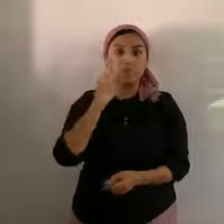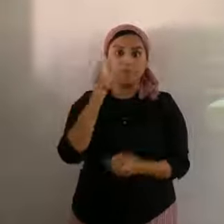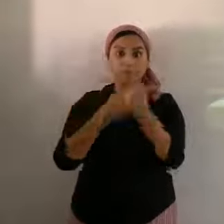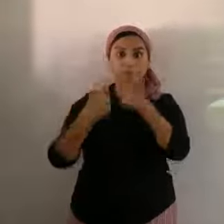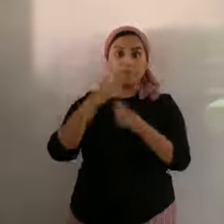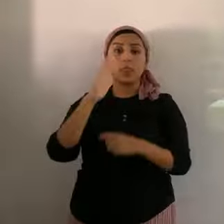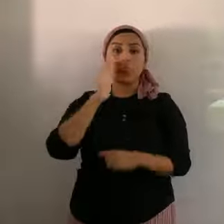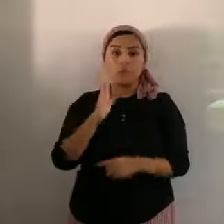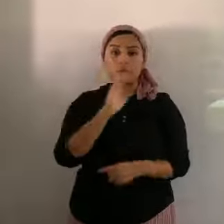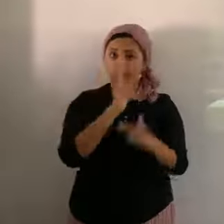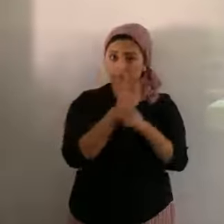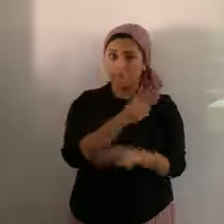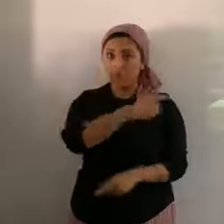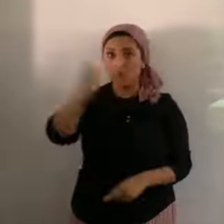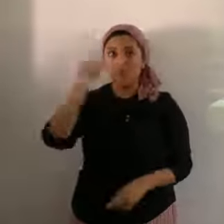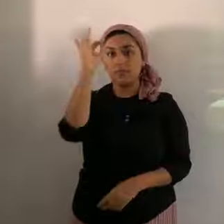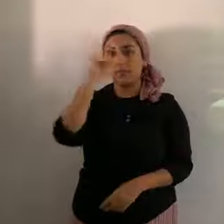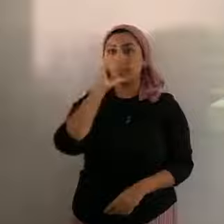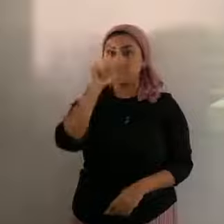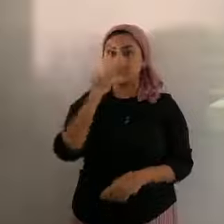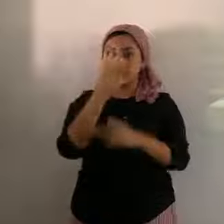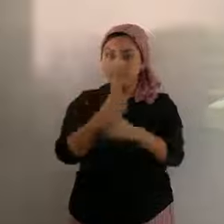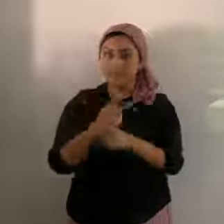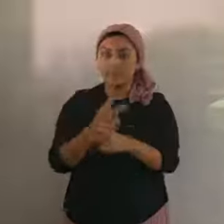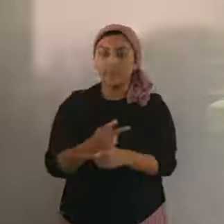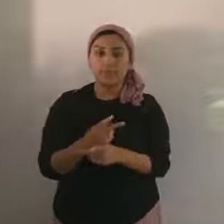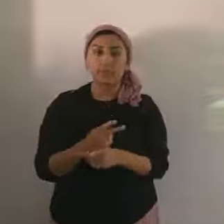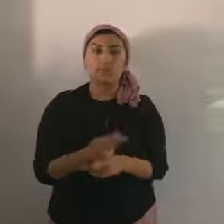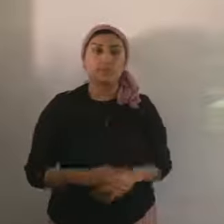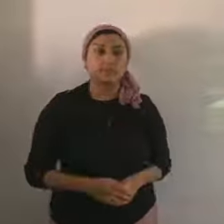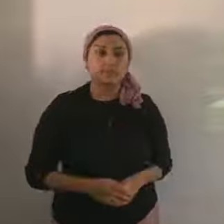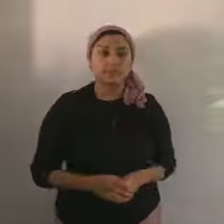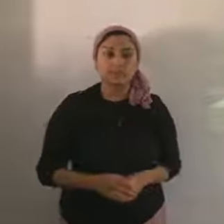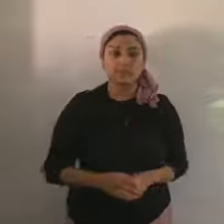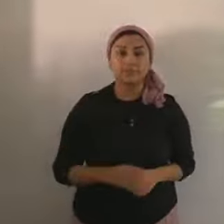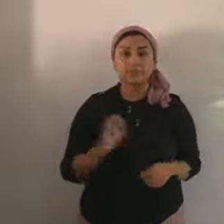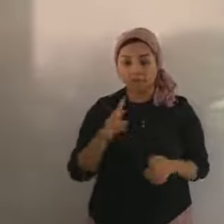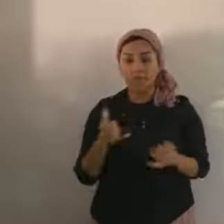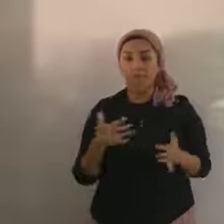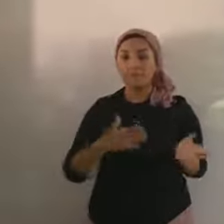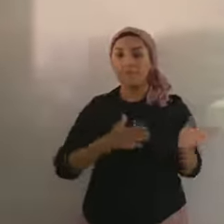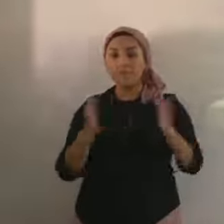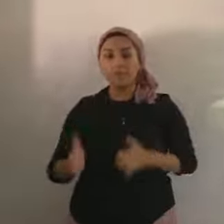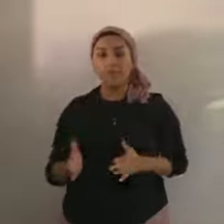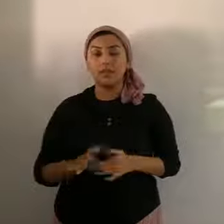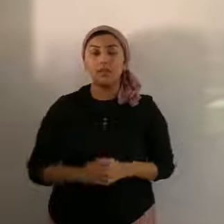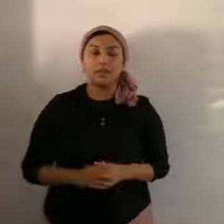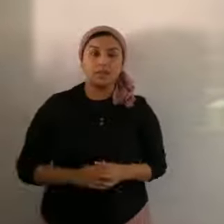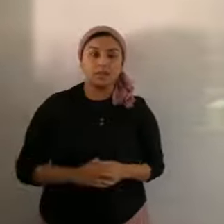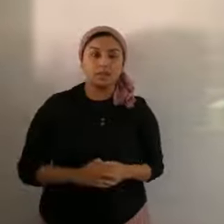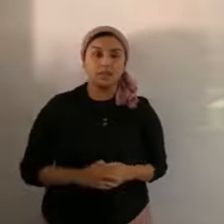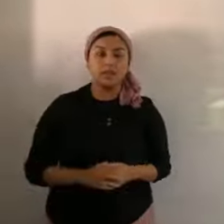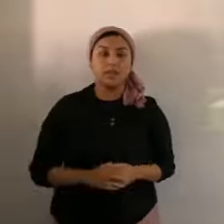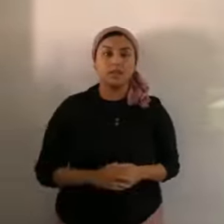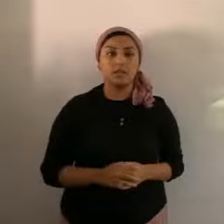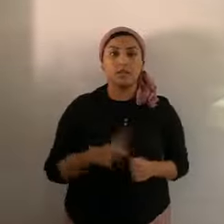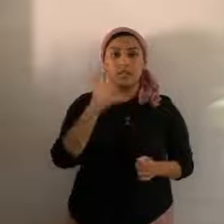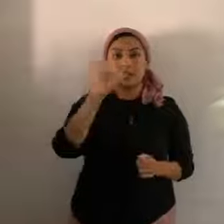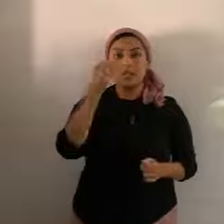seamos insensatos. Entonces, no fue una reacción airada, amado Sahim. Bueno, la